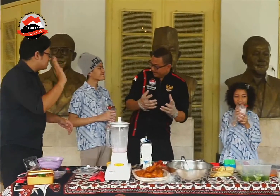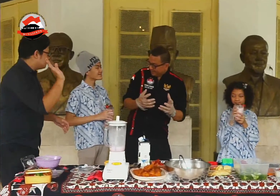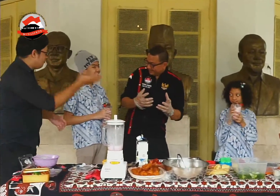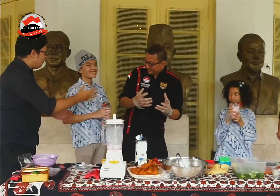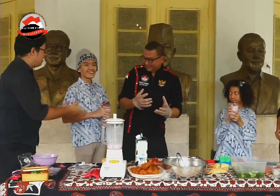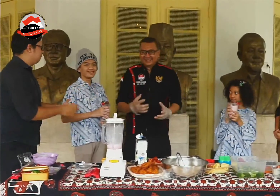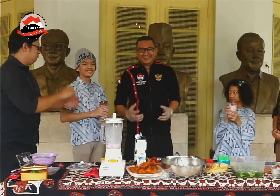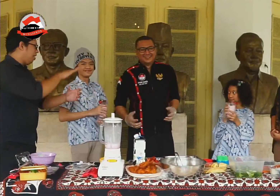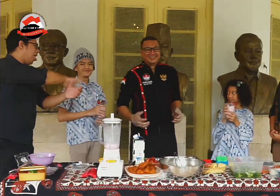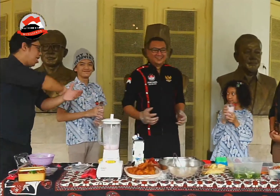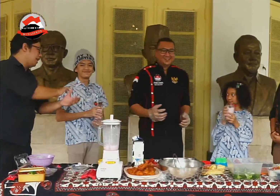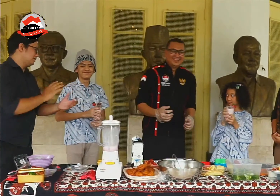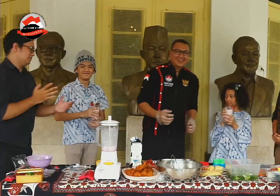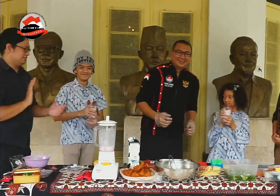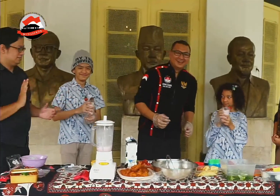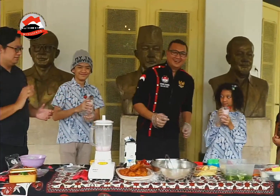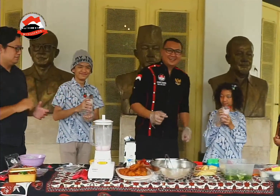ya.